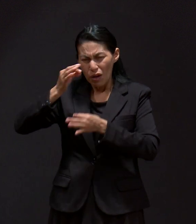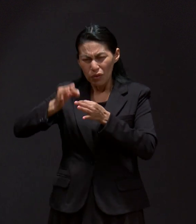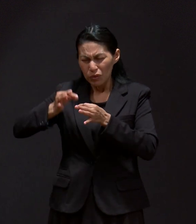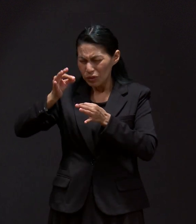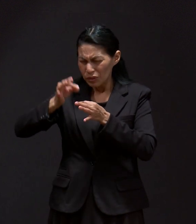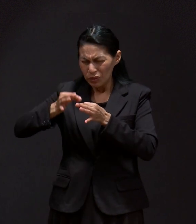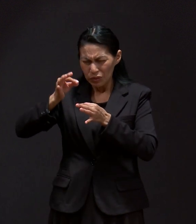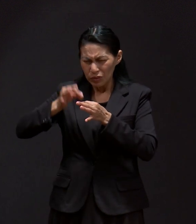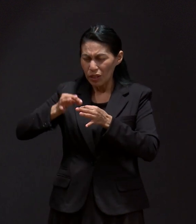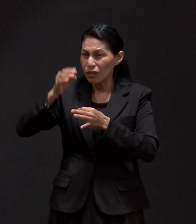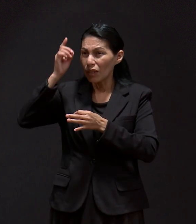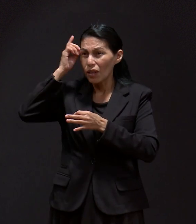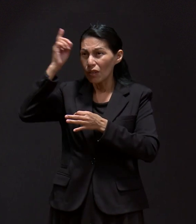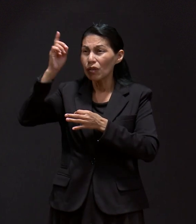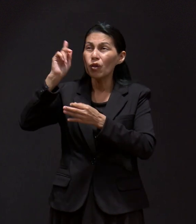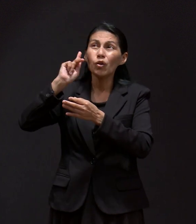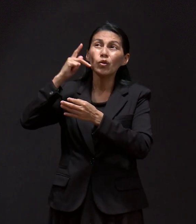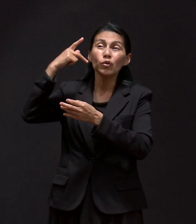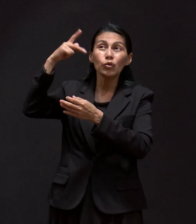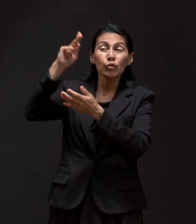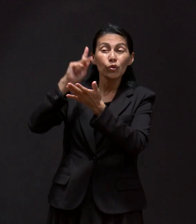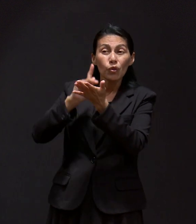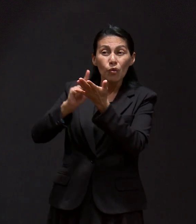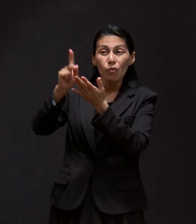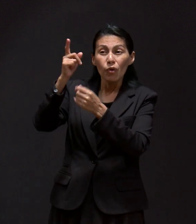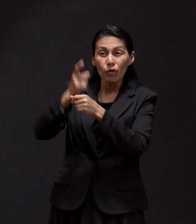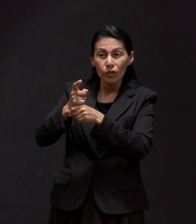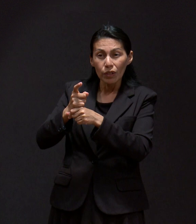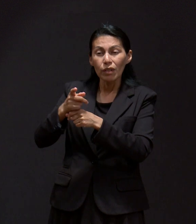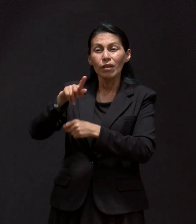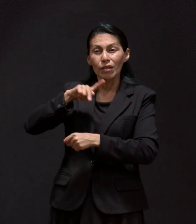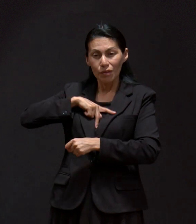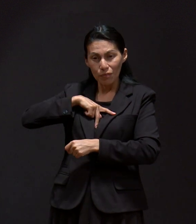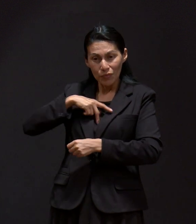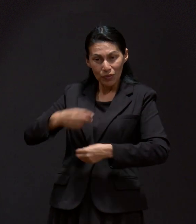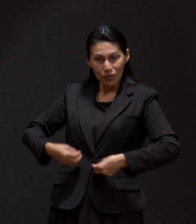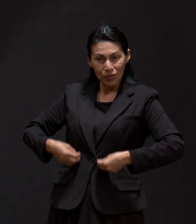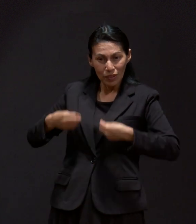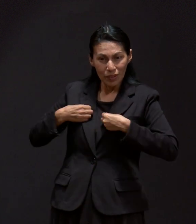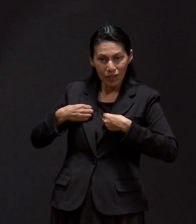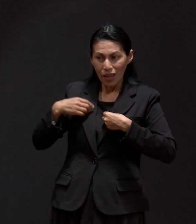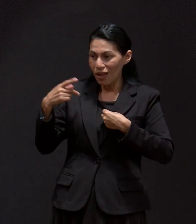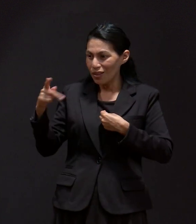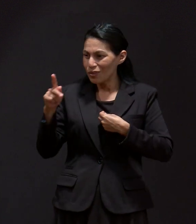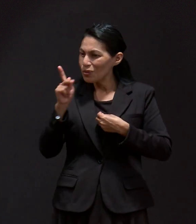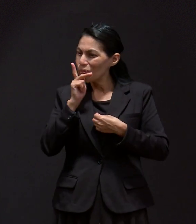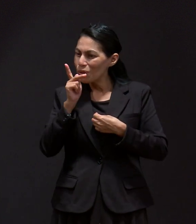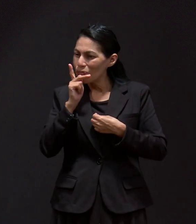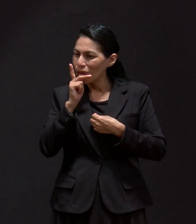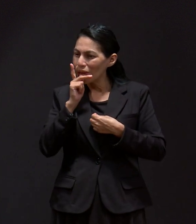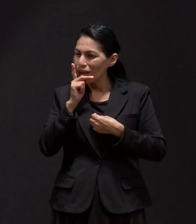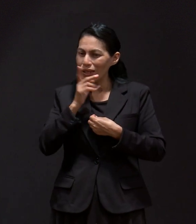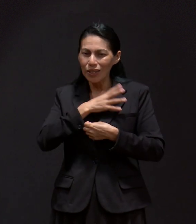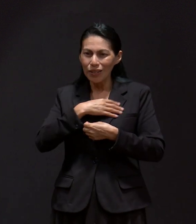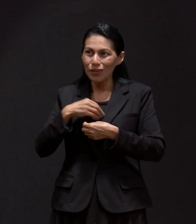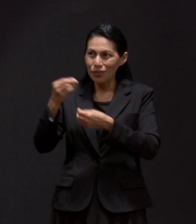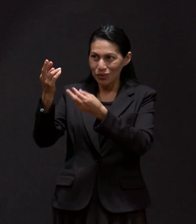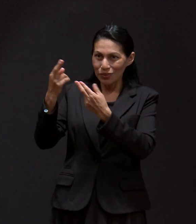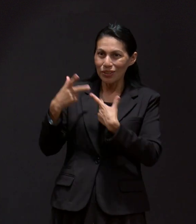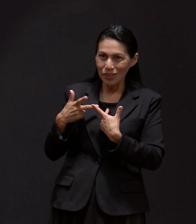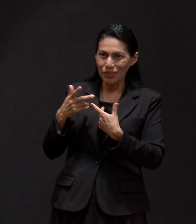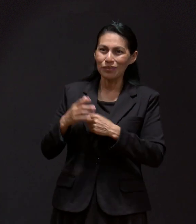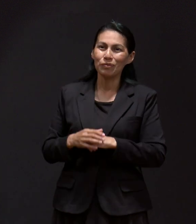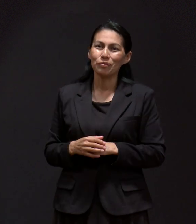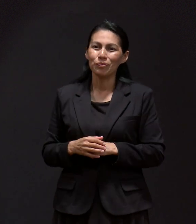y dios concedió la voluntad su voluntad en mi vida y en la de su padre y nos regaló